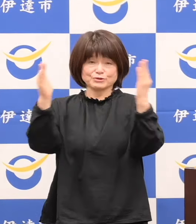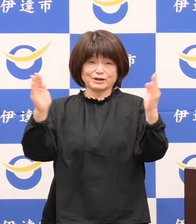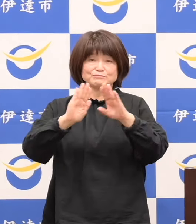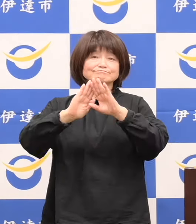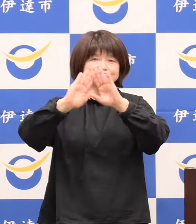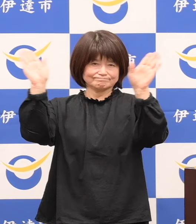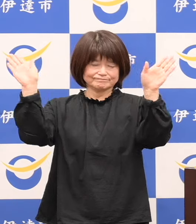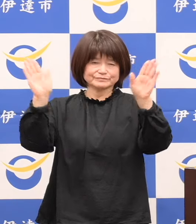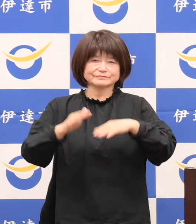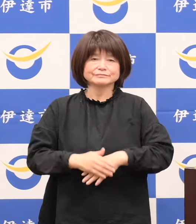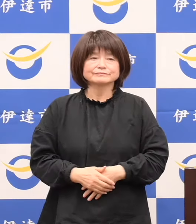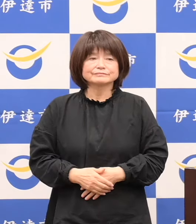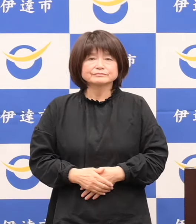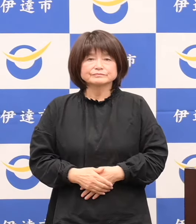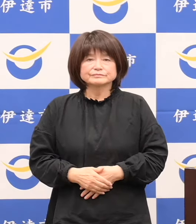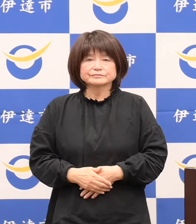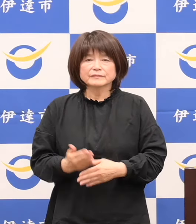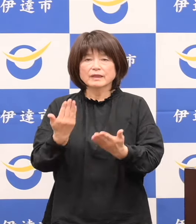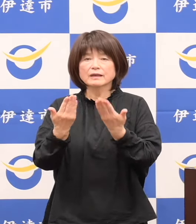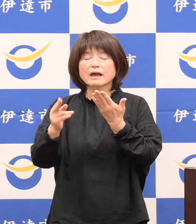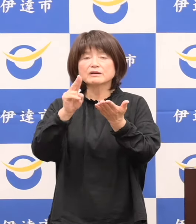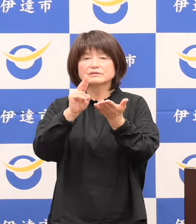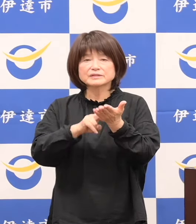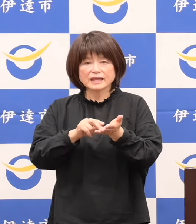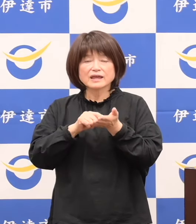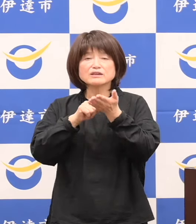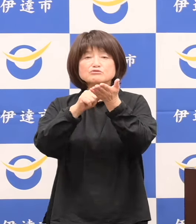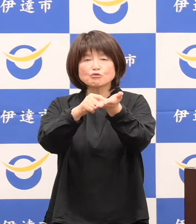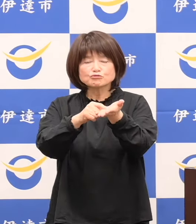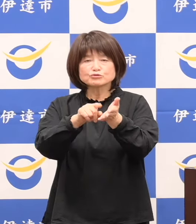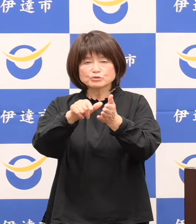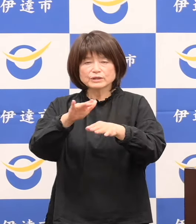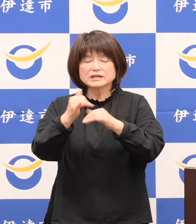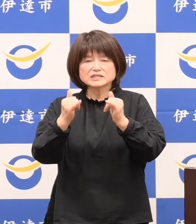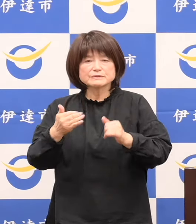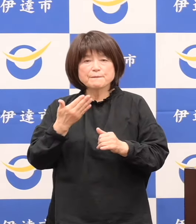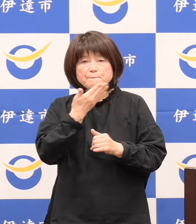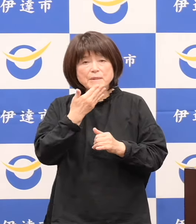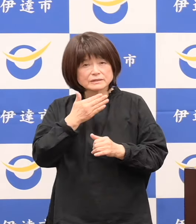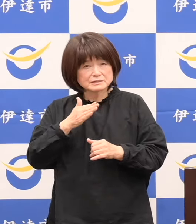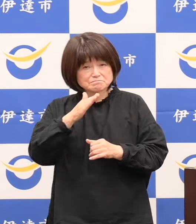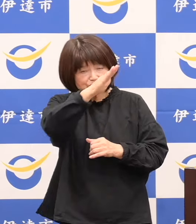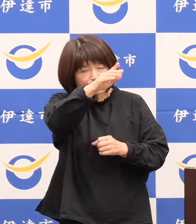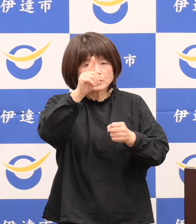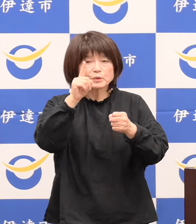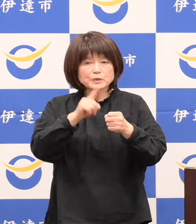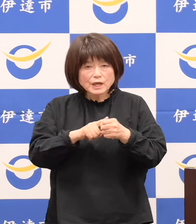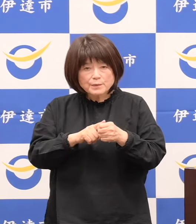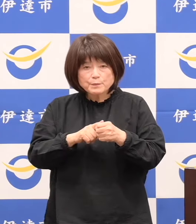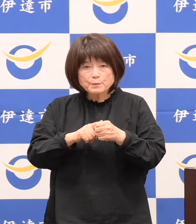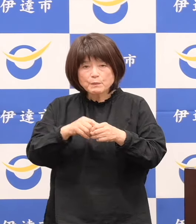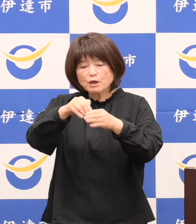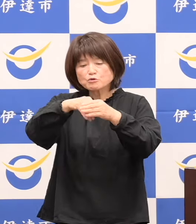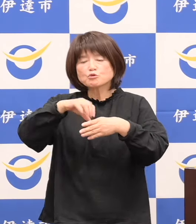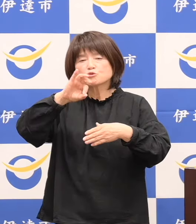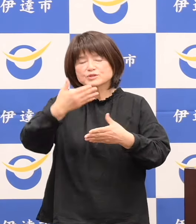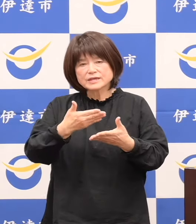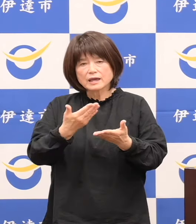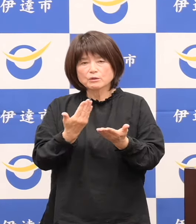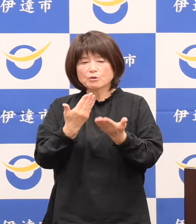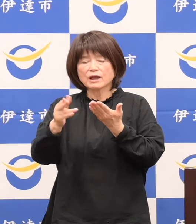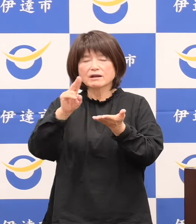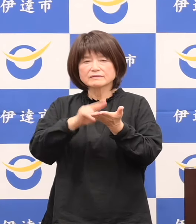。確定申告における市民の利便性向上を目指す目的としまして、所得税確定申告